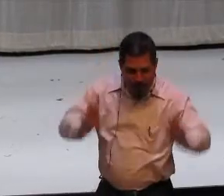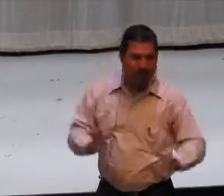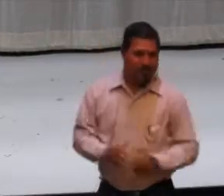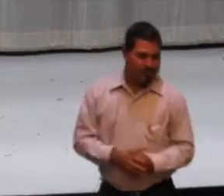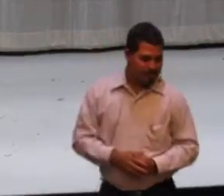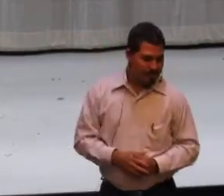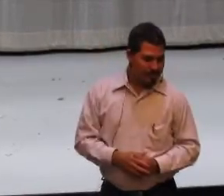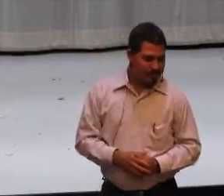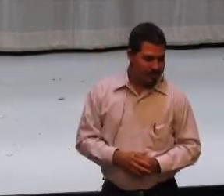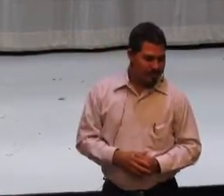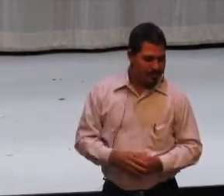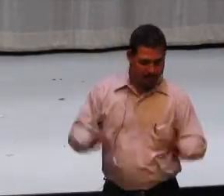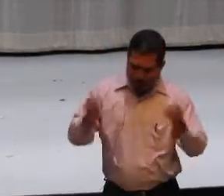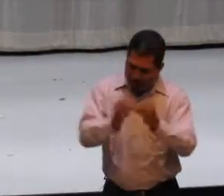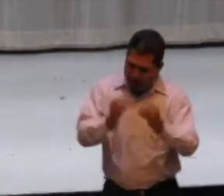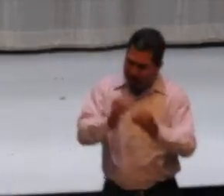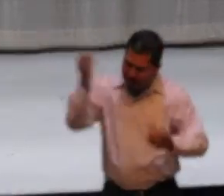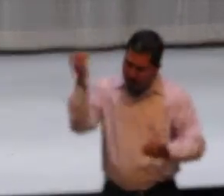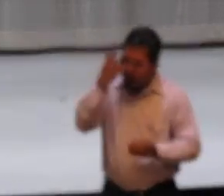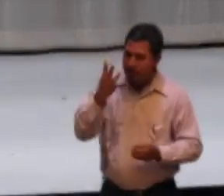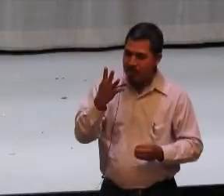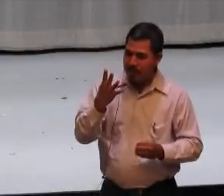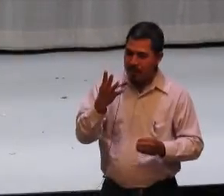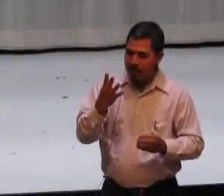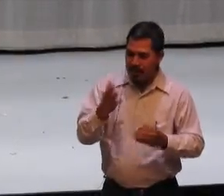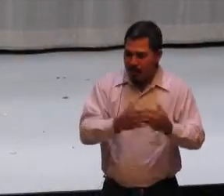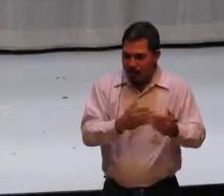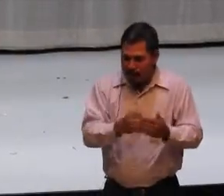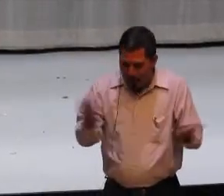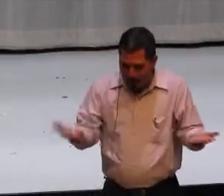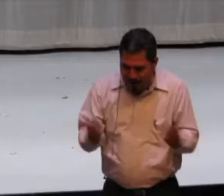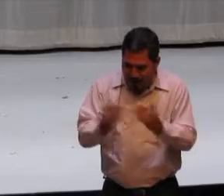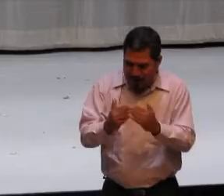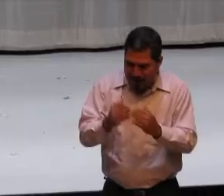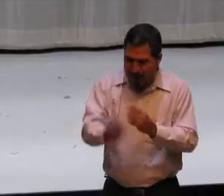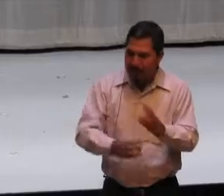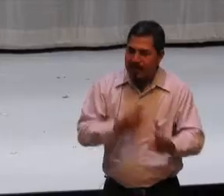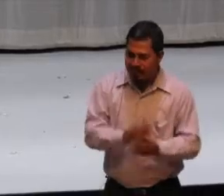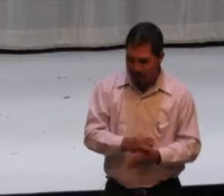maravilloso, más hermoso que cualquier otra casa aquí en la tierra.